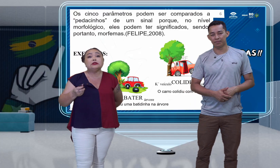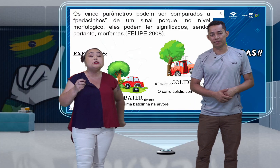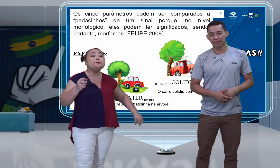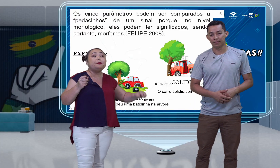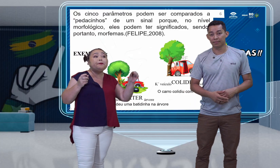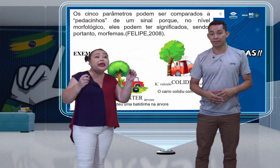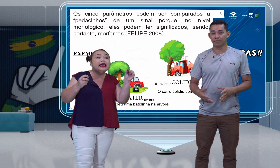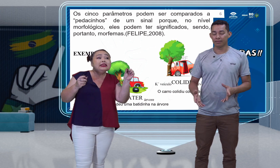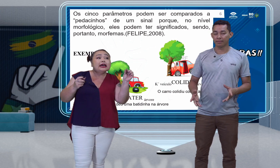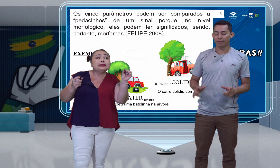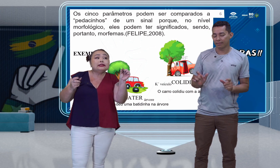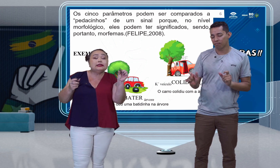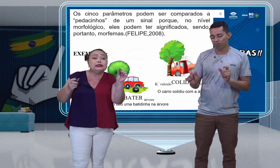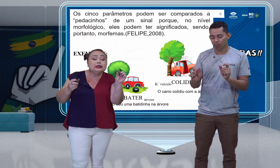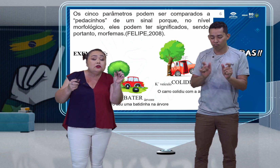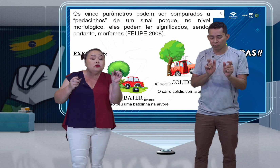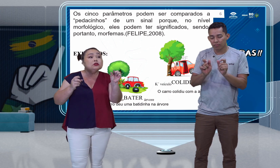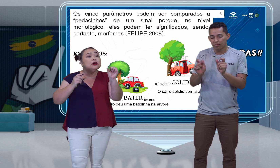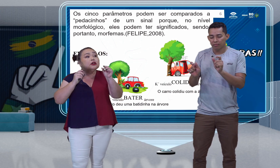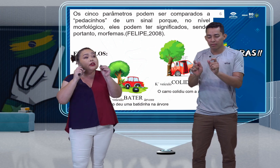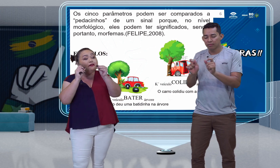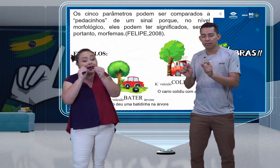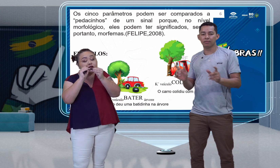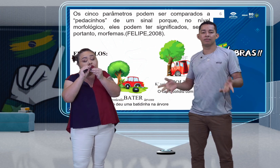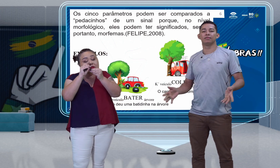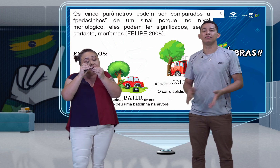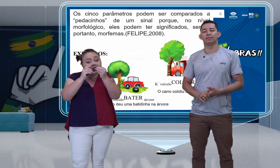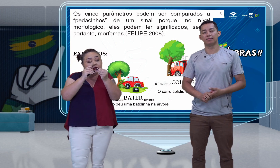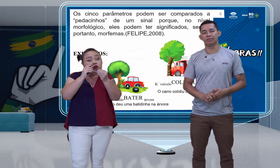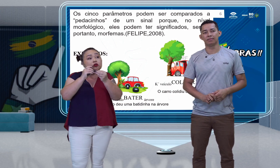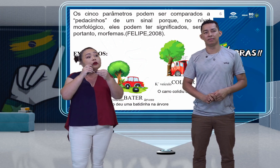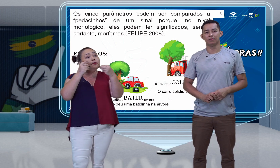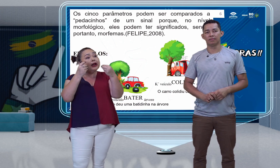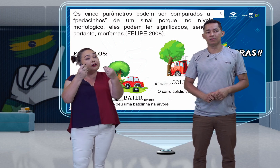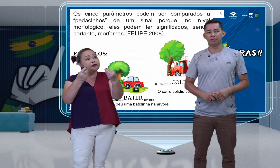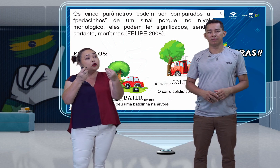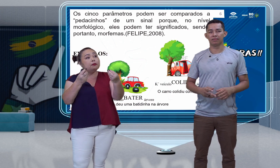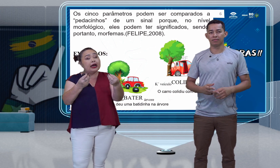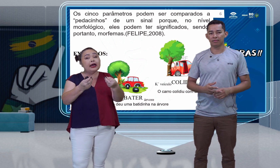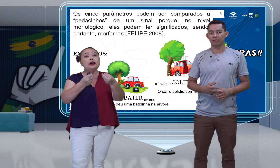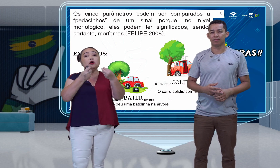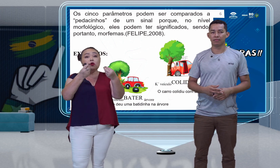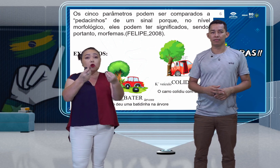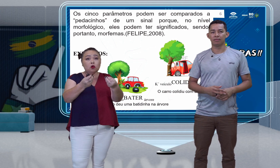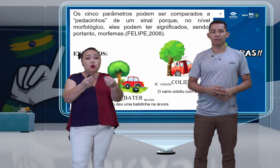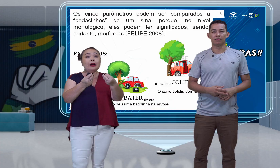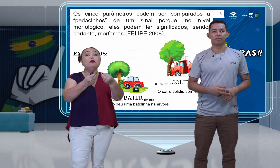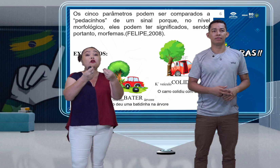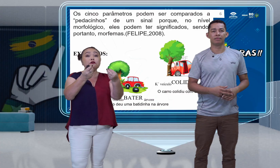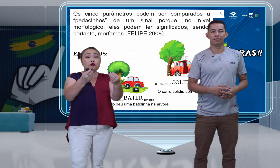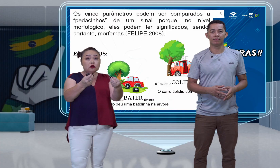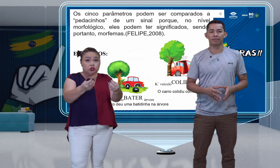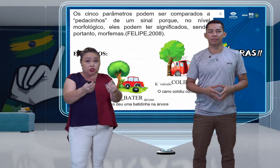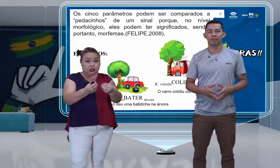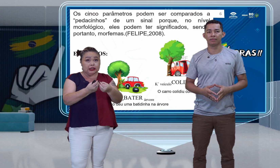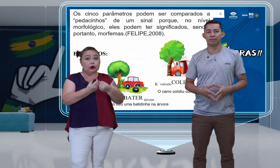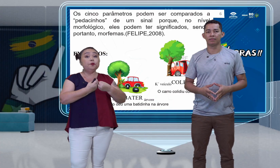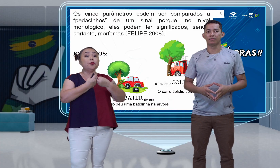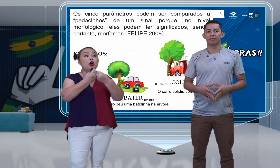aos pedacinhos que vai juntando para formar a morfologia, o